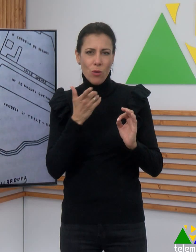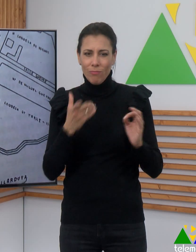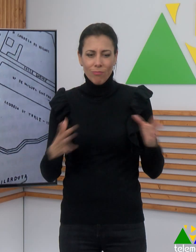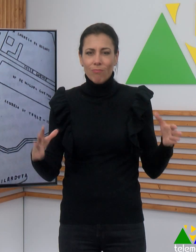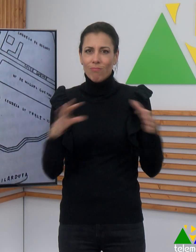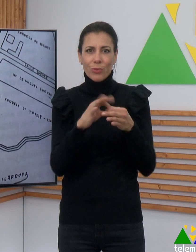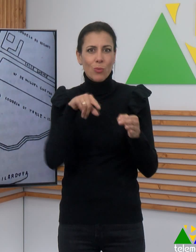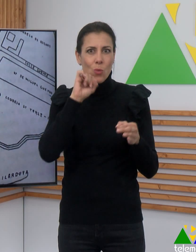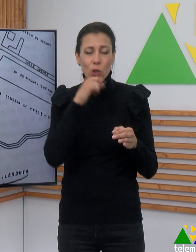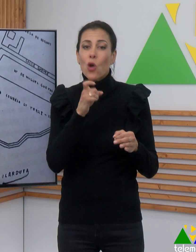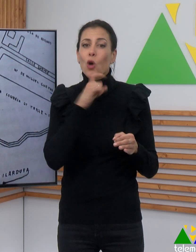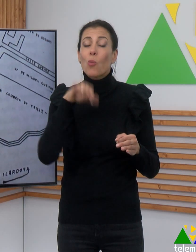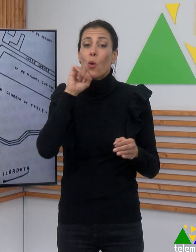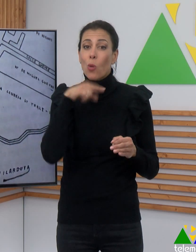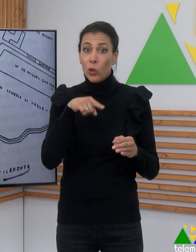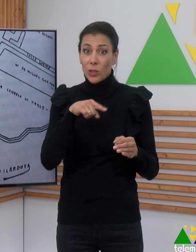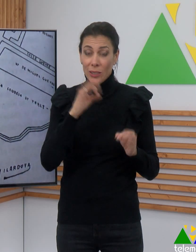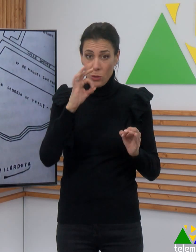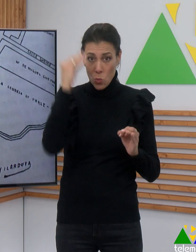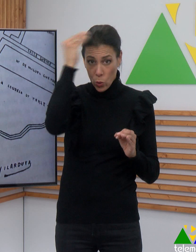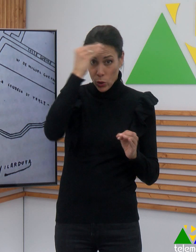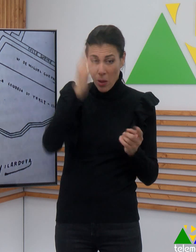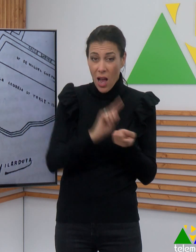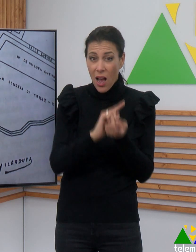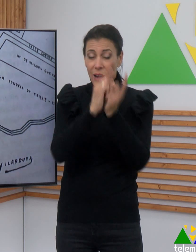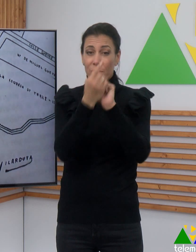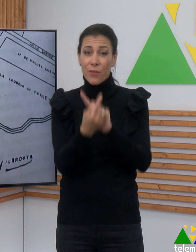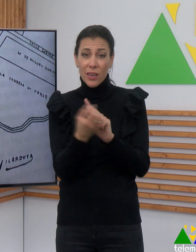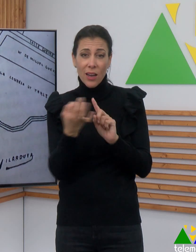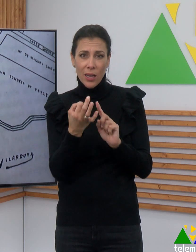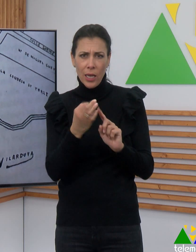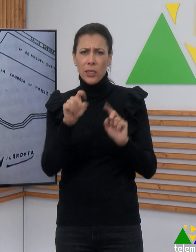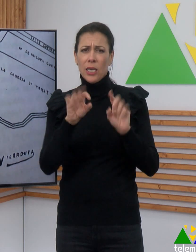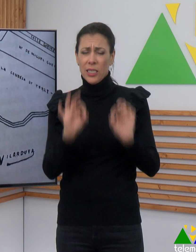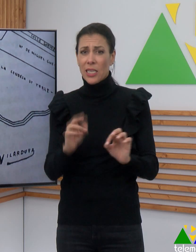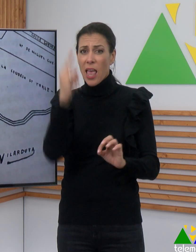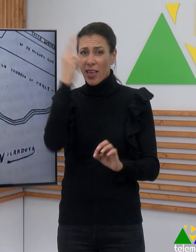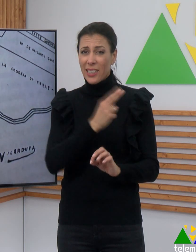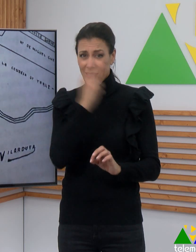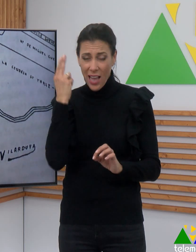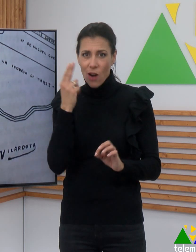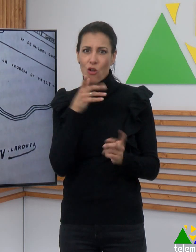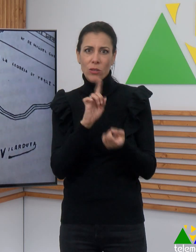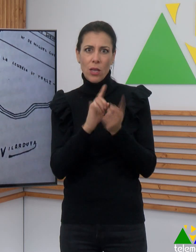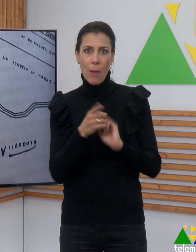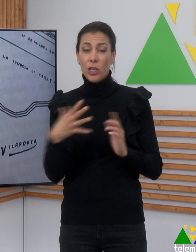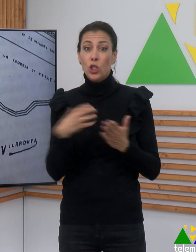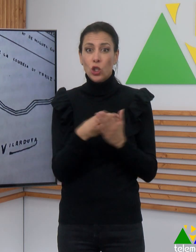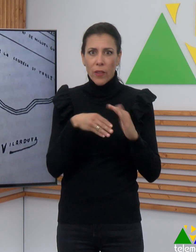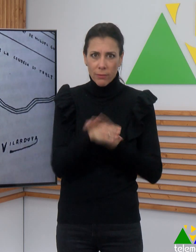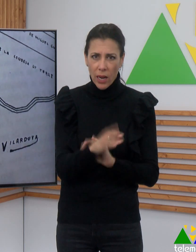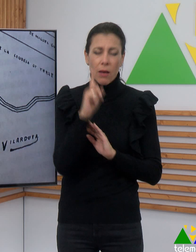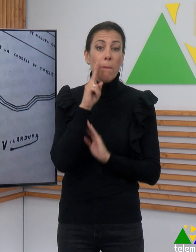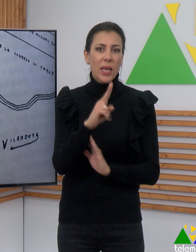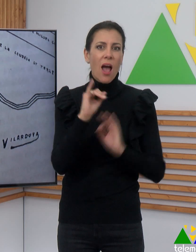Motril, cómo Motril, de un pueblo musulmán, se convierte en cristiano, y en todas las entradas de Motril hay ermitas.